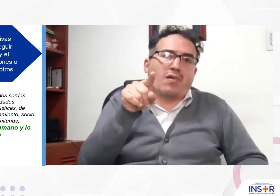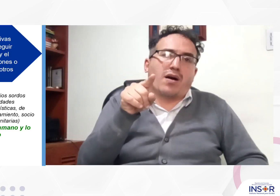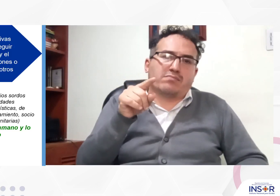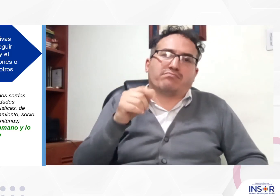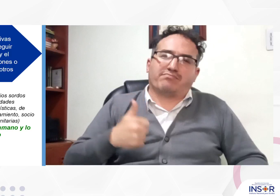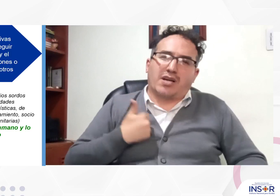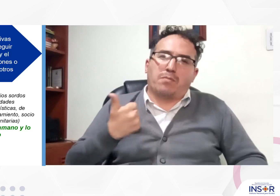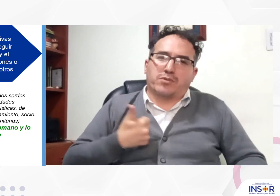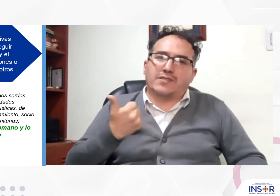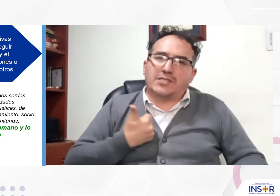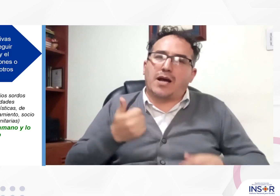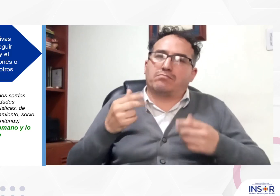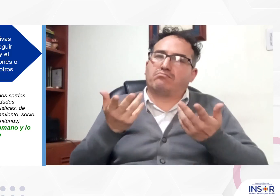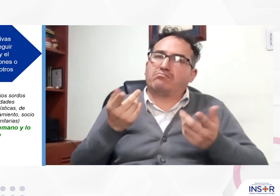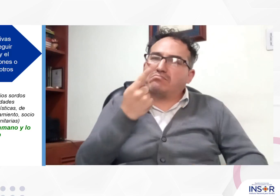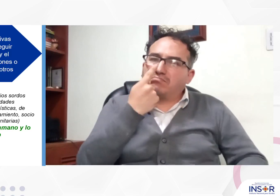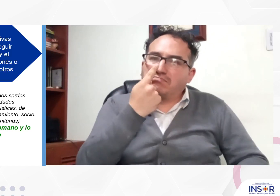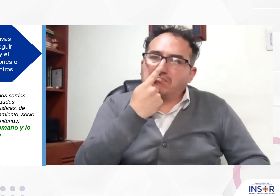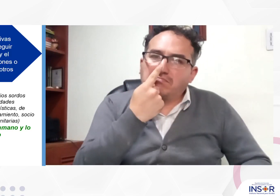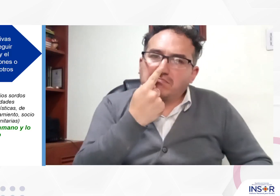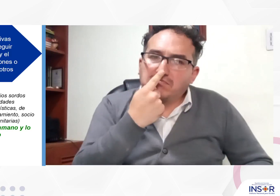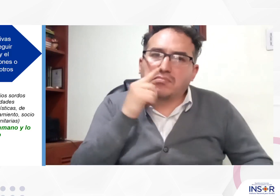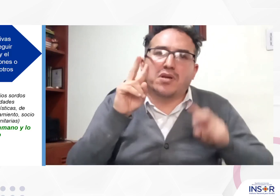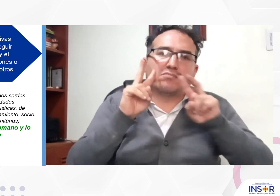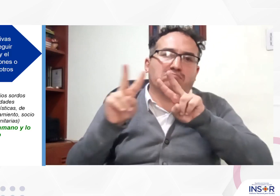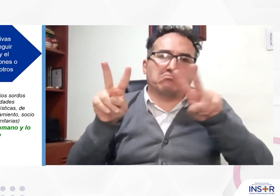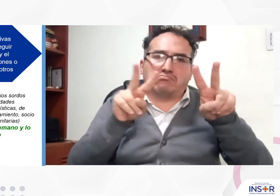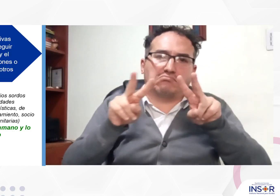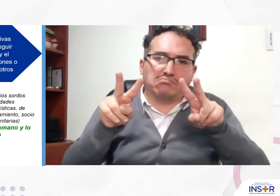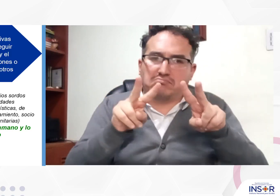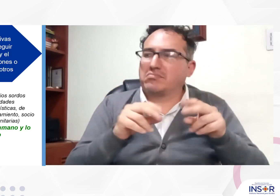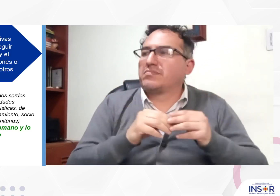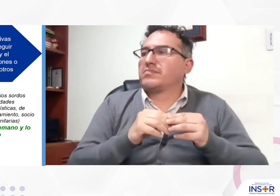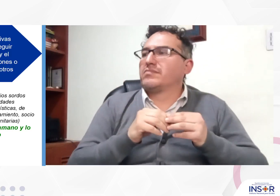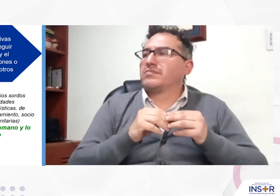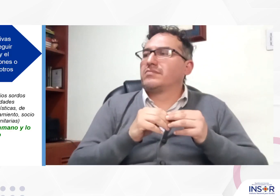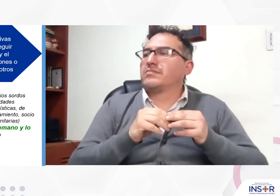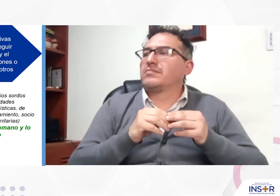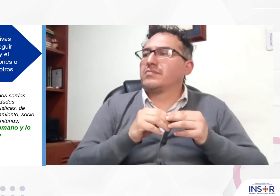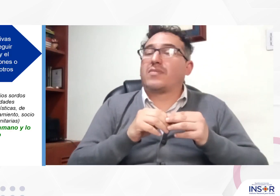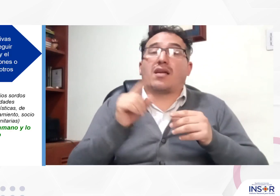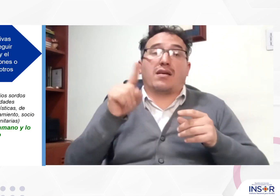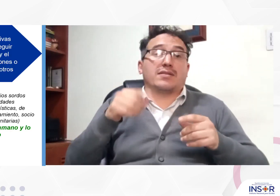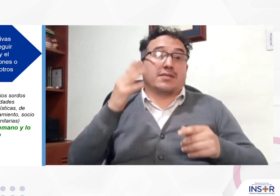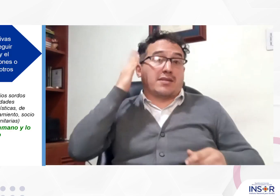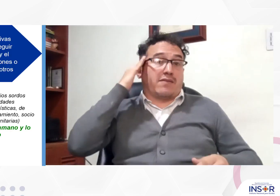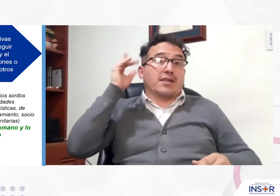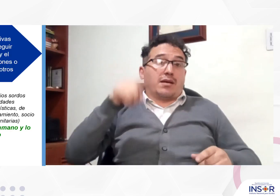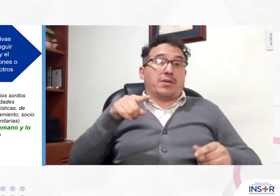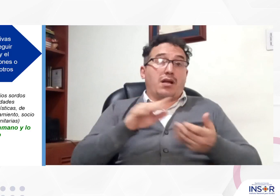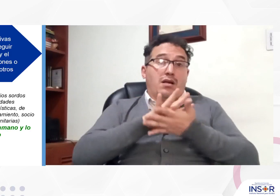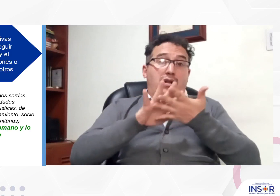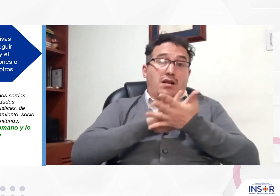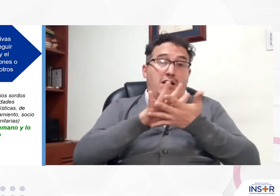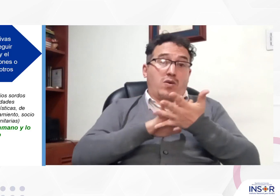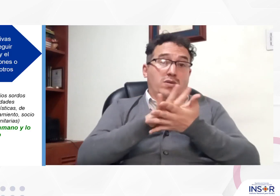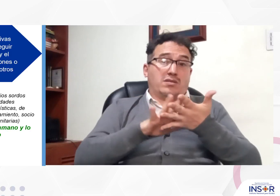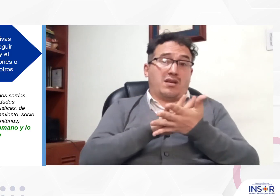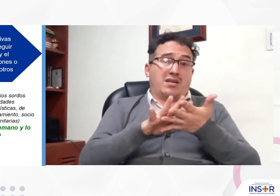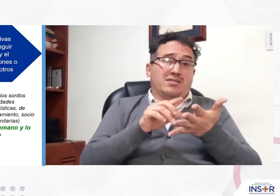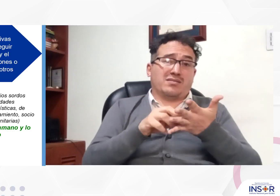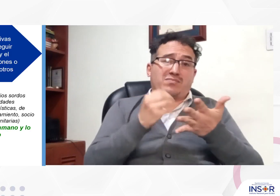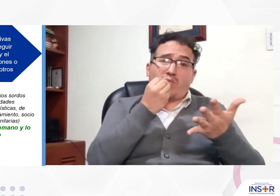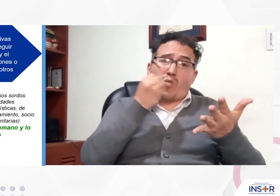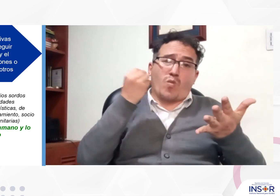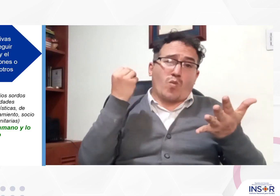las epistemologías. Hay que aprovechar ese conocimiento, también explorar qué existe y también saber